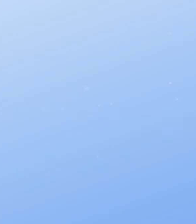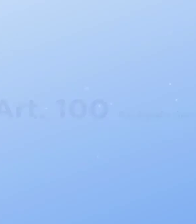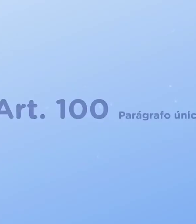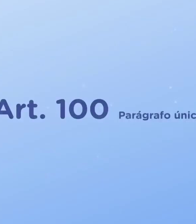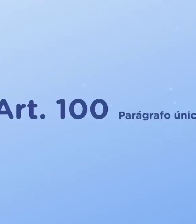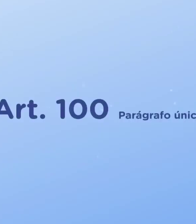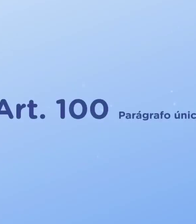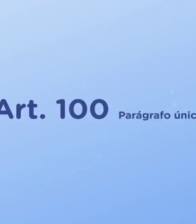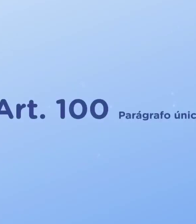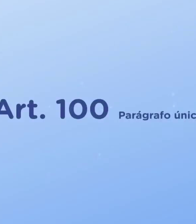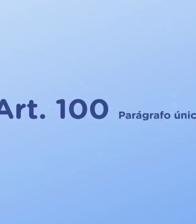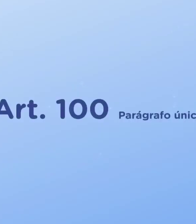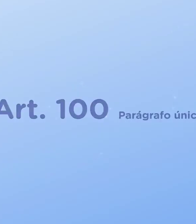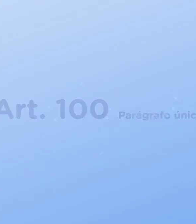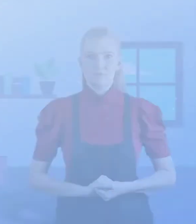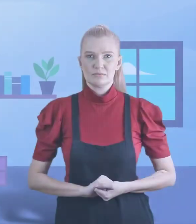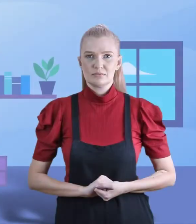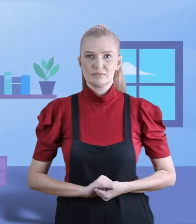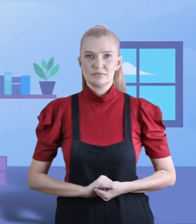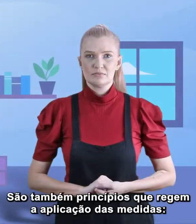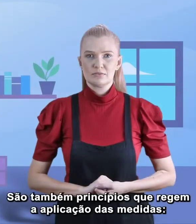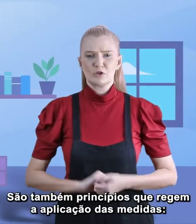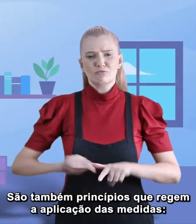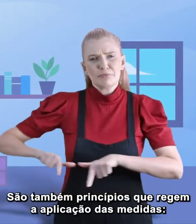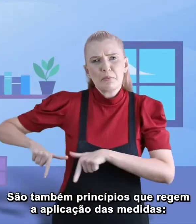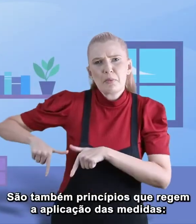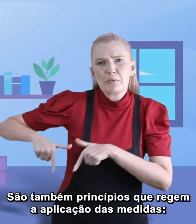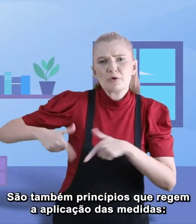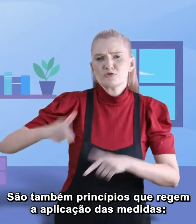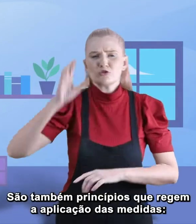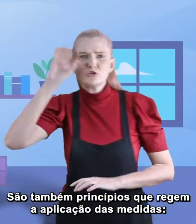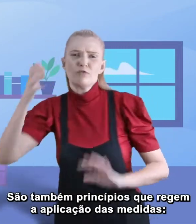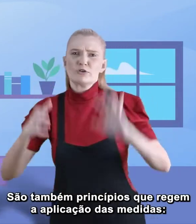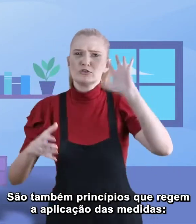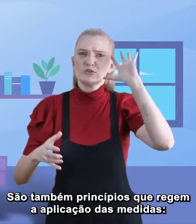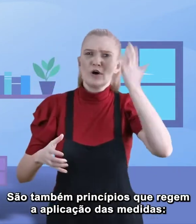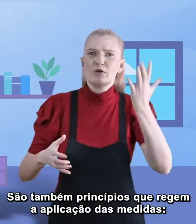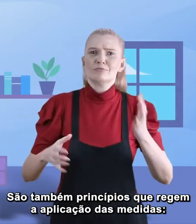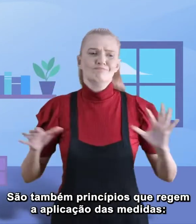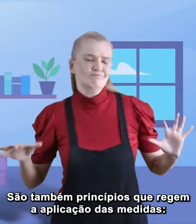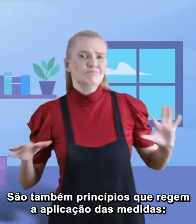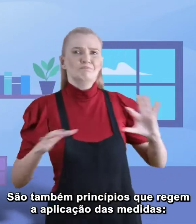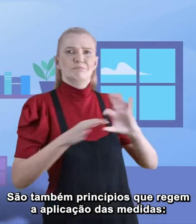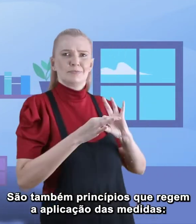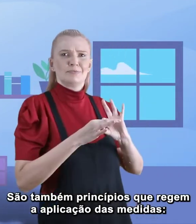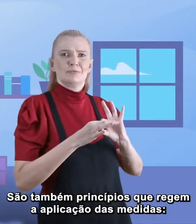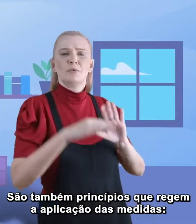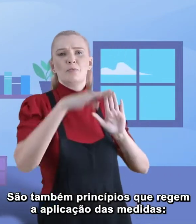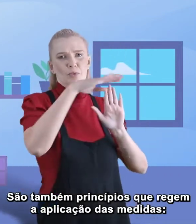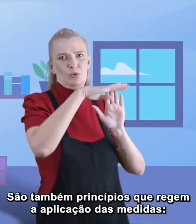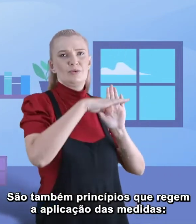Artigo 100, parágrafo único. São também princípios que regem a aplicação das